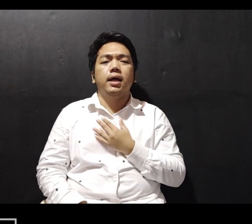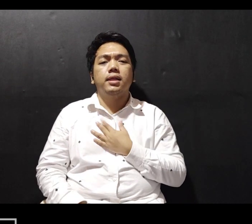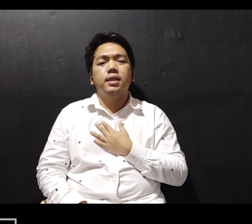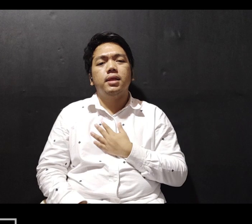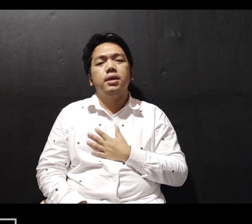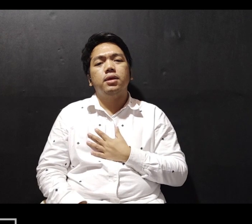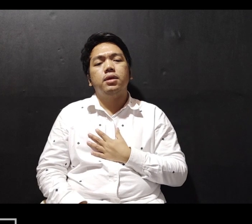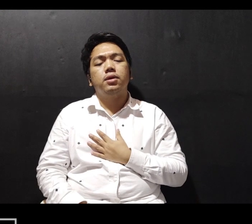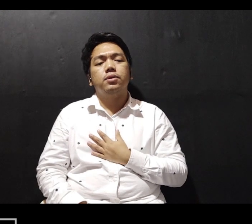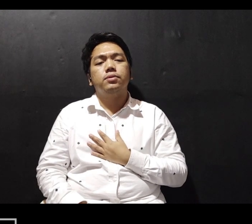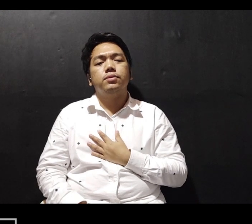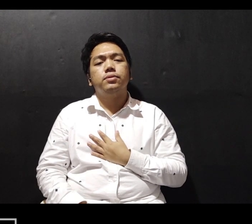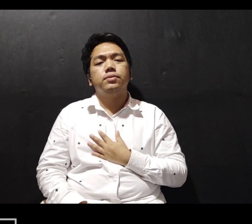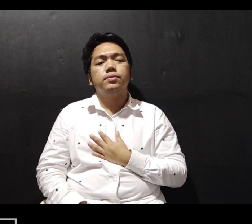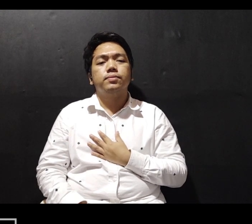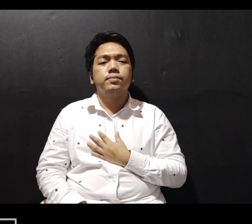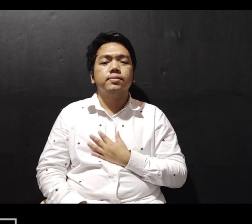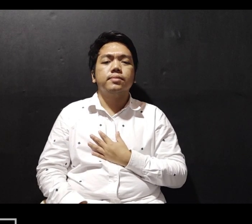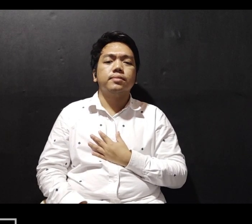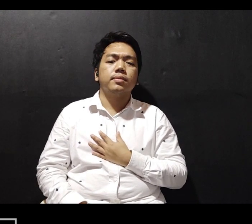Dia akan meneguhkan hatimu.